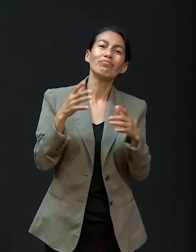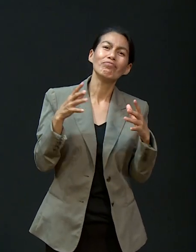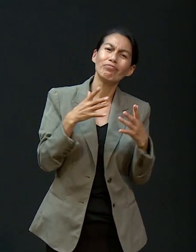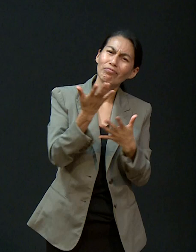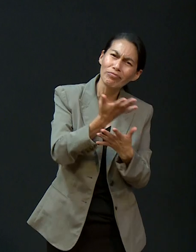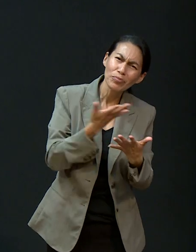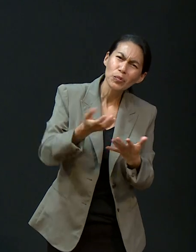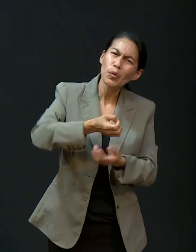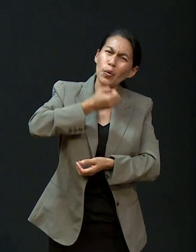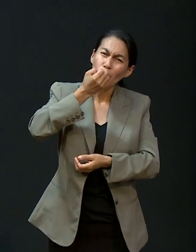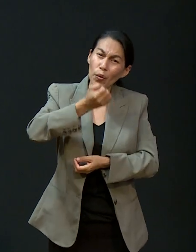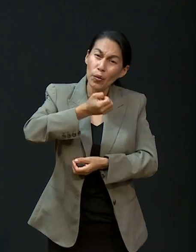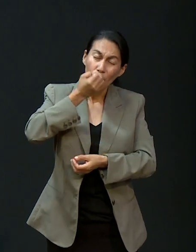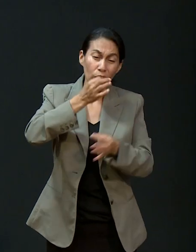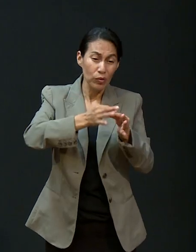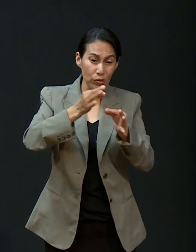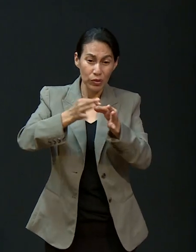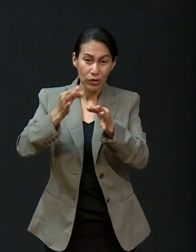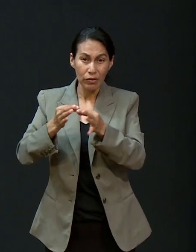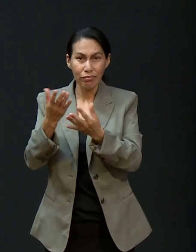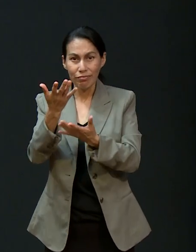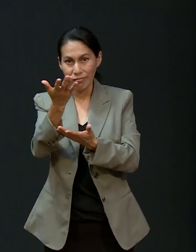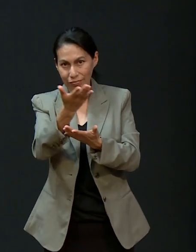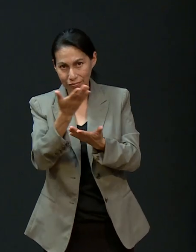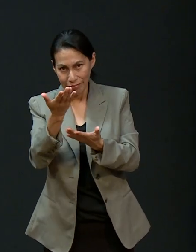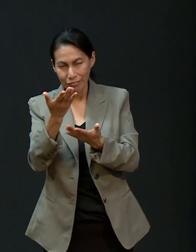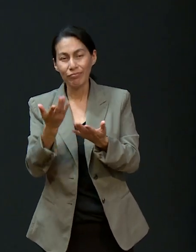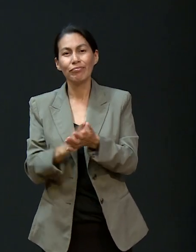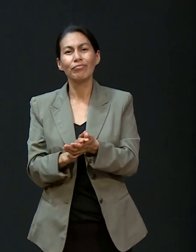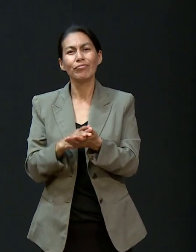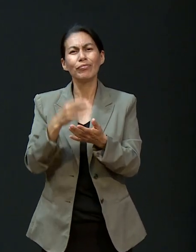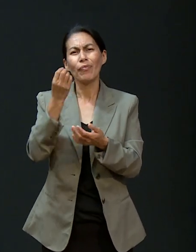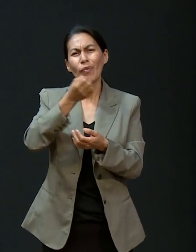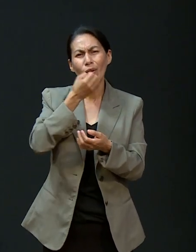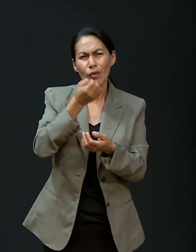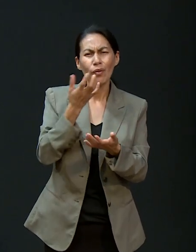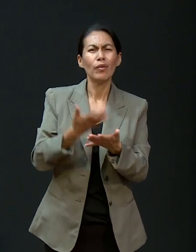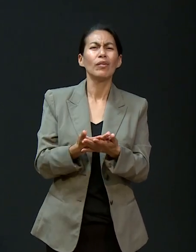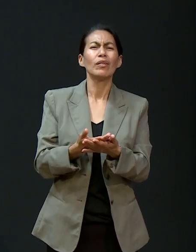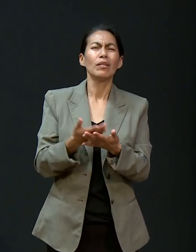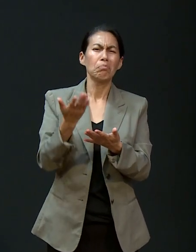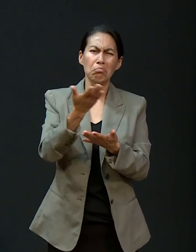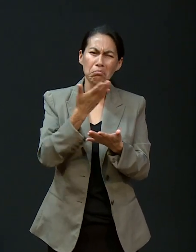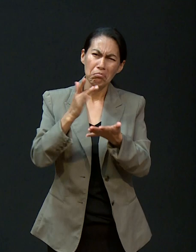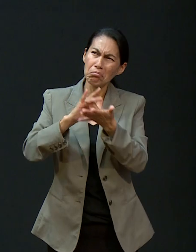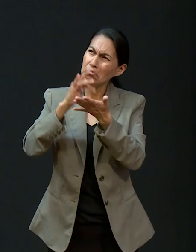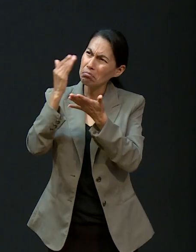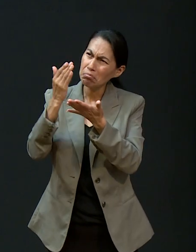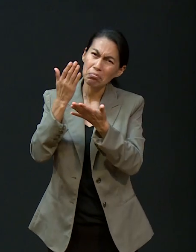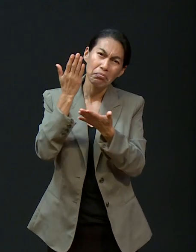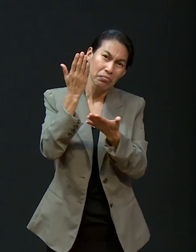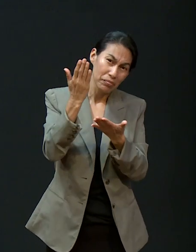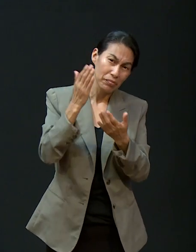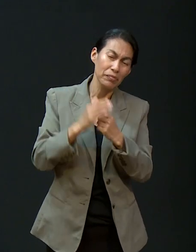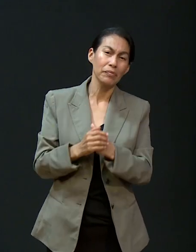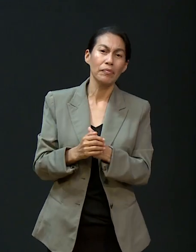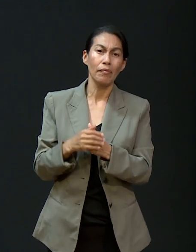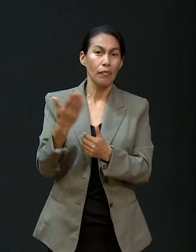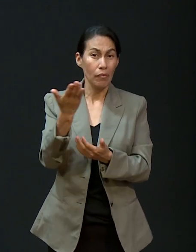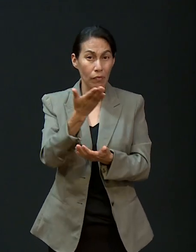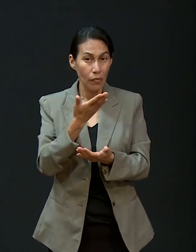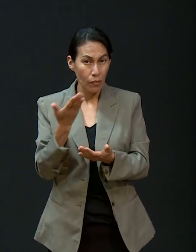guerreras de la oración, quienes se unen a ti para poder orar, para poder agradecer, para poder